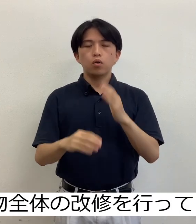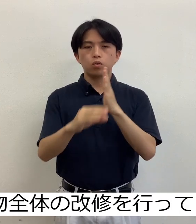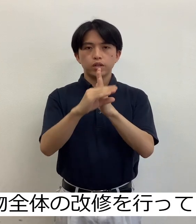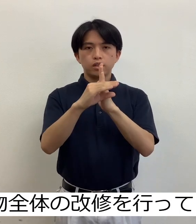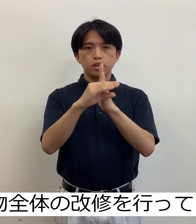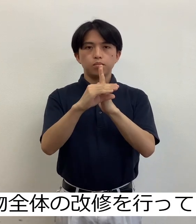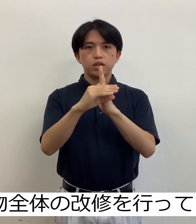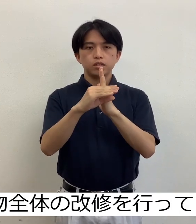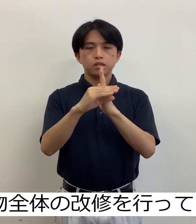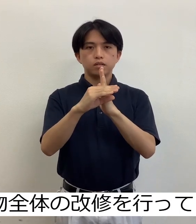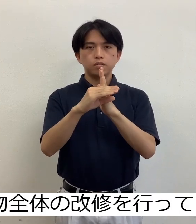っています。